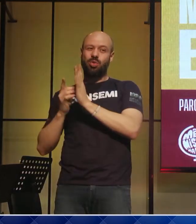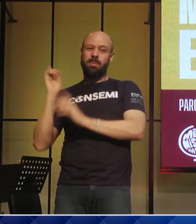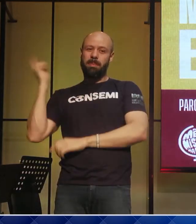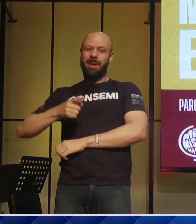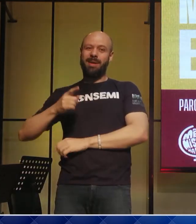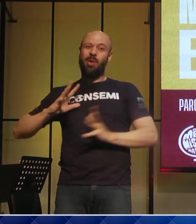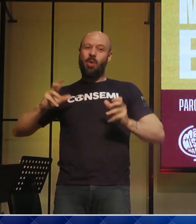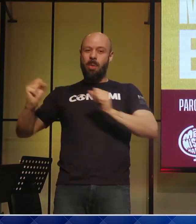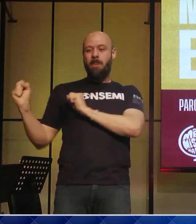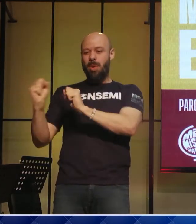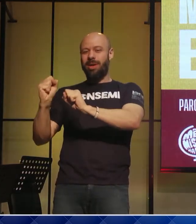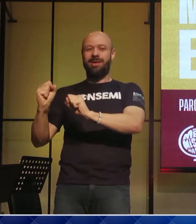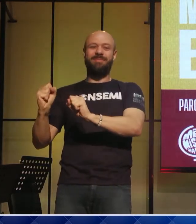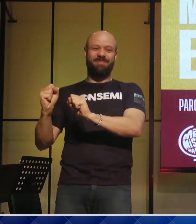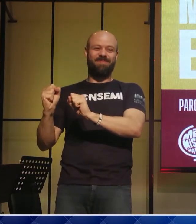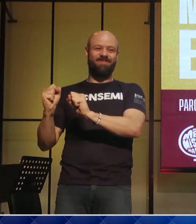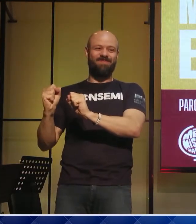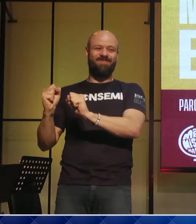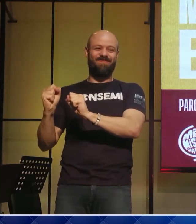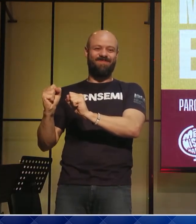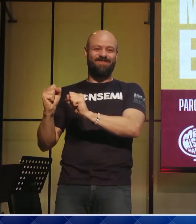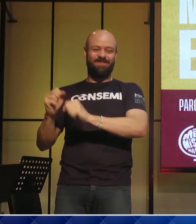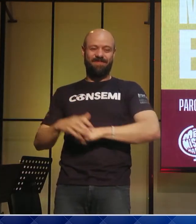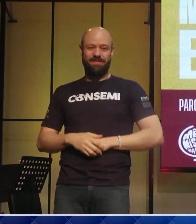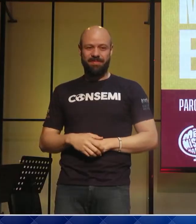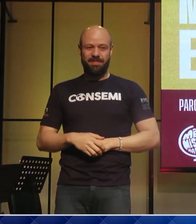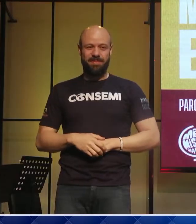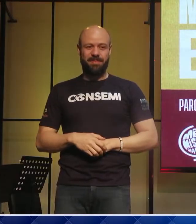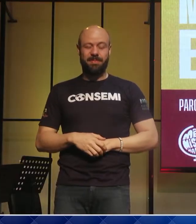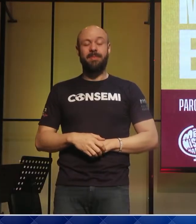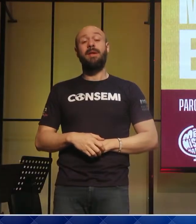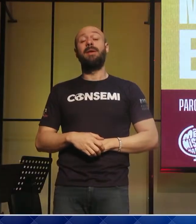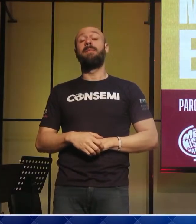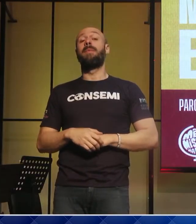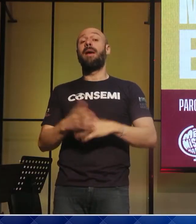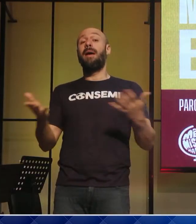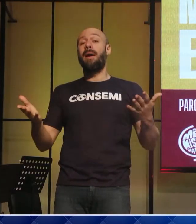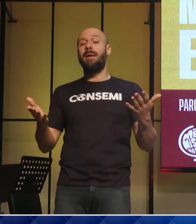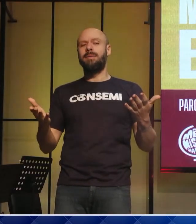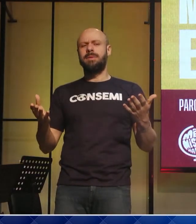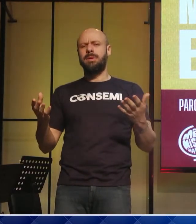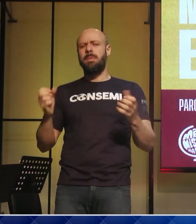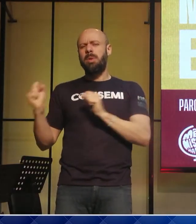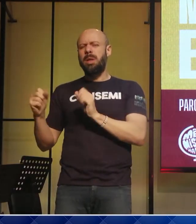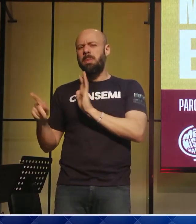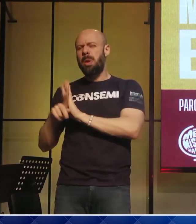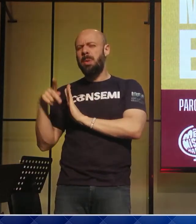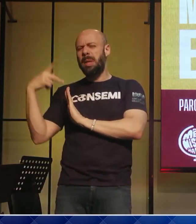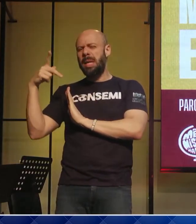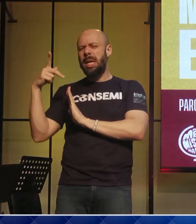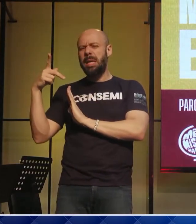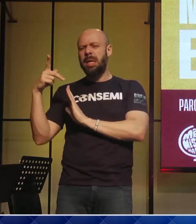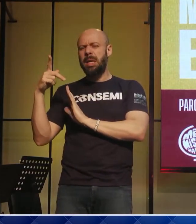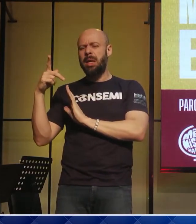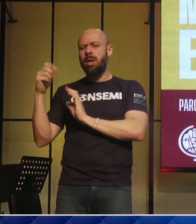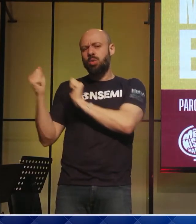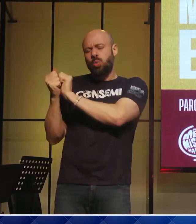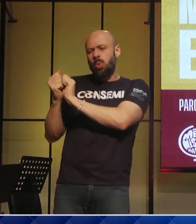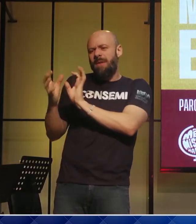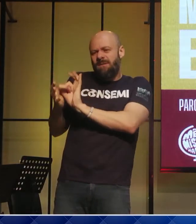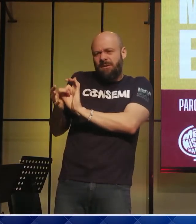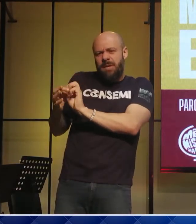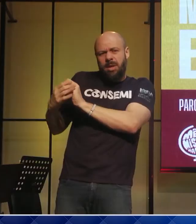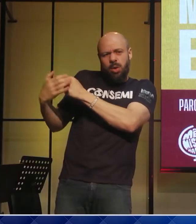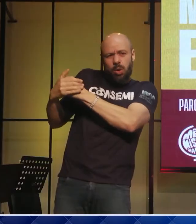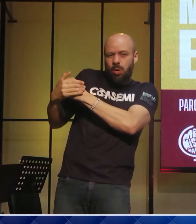Nazaré. E através da sua igreja, nós temos um poder chamado